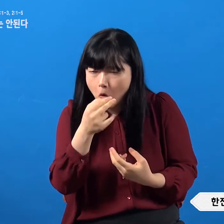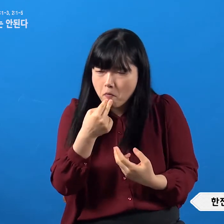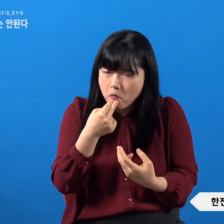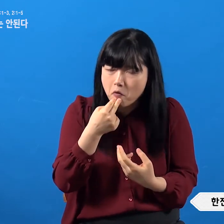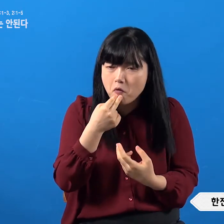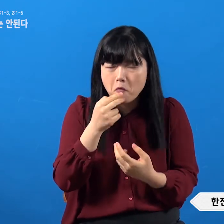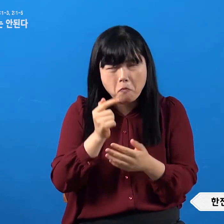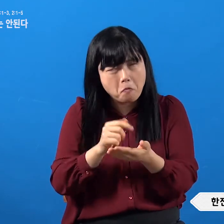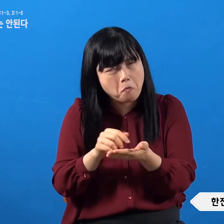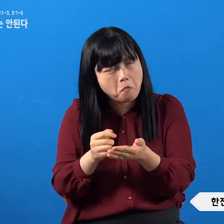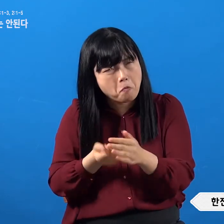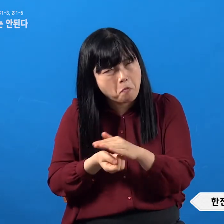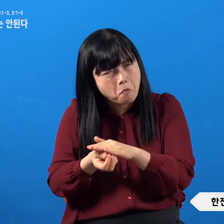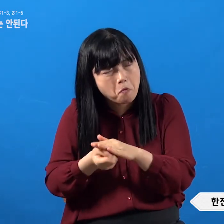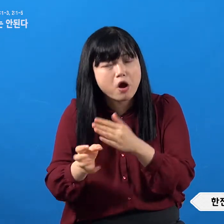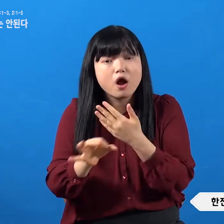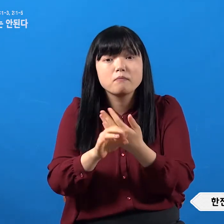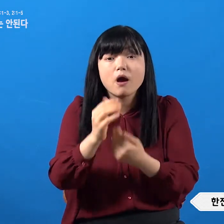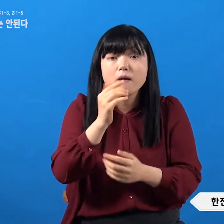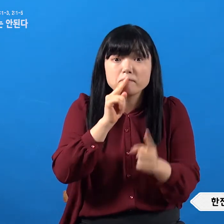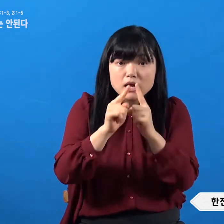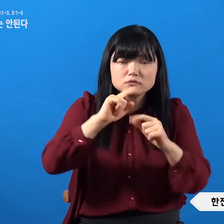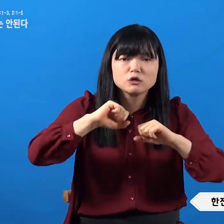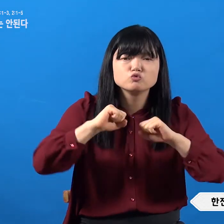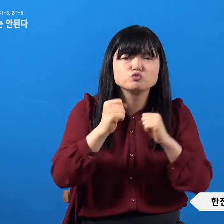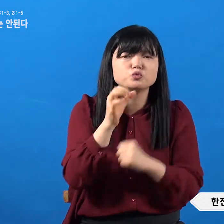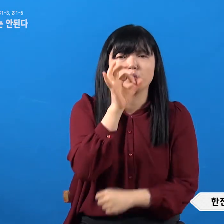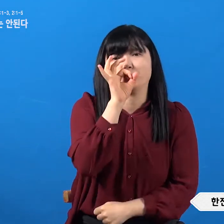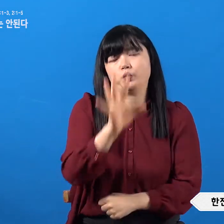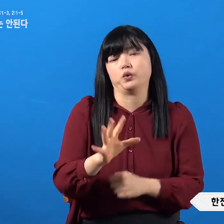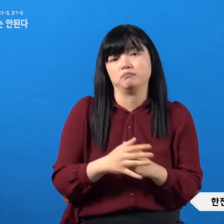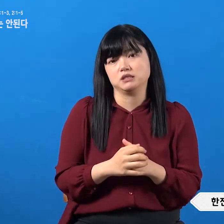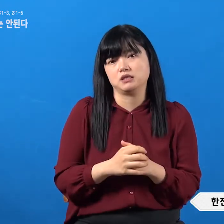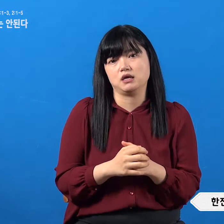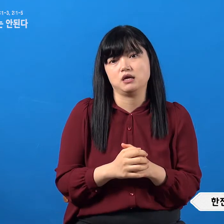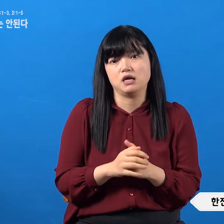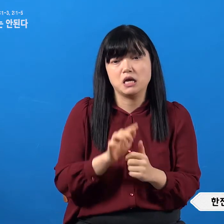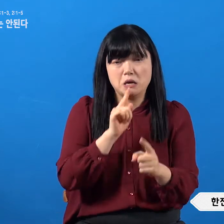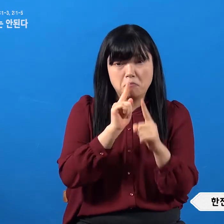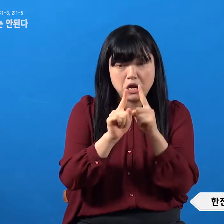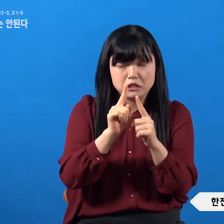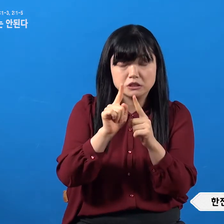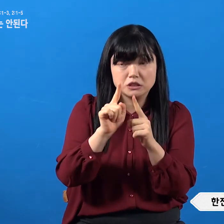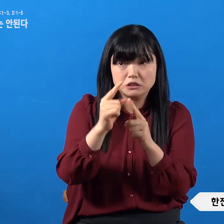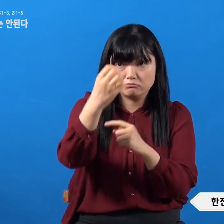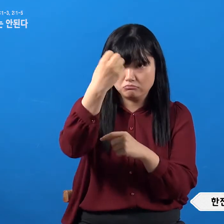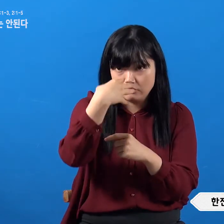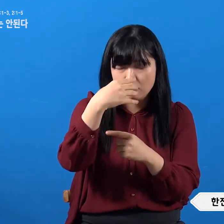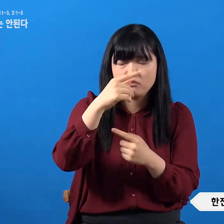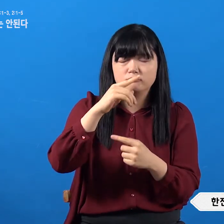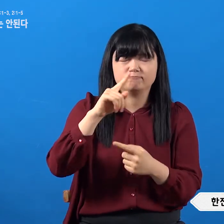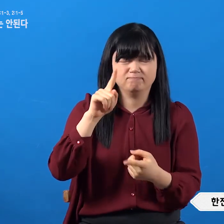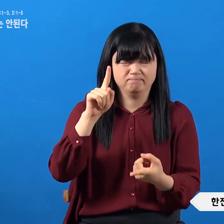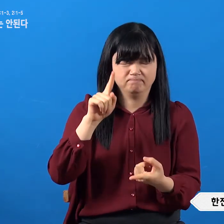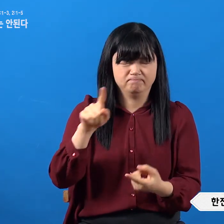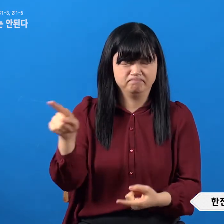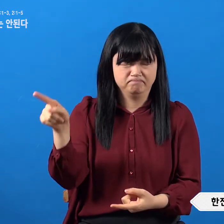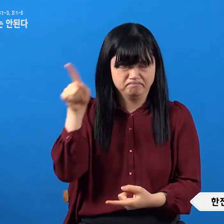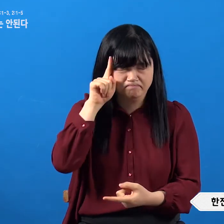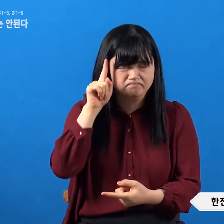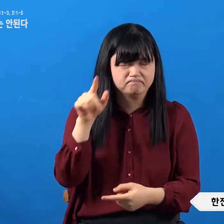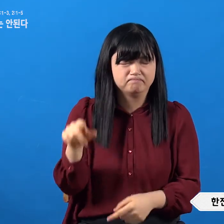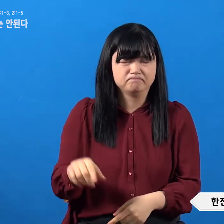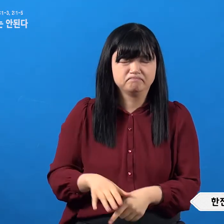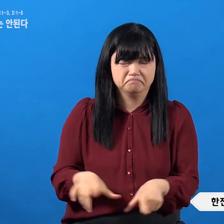거 따지고 있으면 말씀에 순종할 수 없습니다. 말씀이 떨어지면 그냥 오직하게